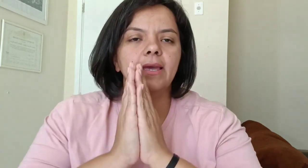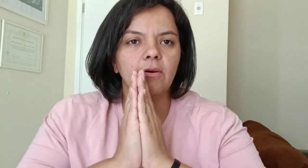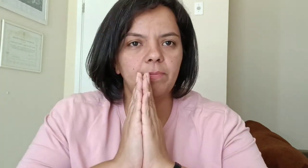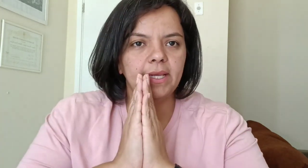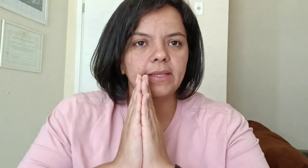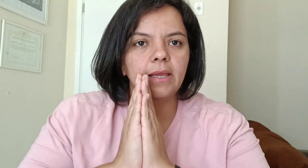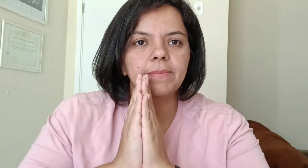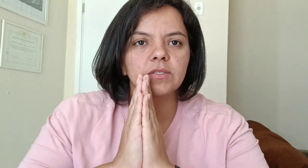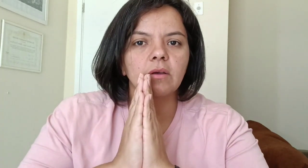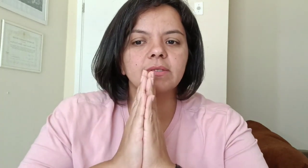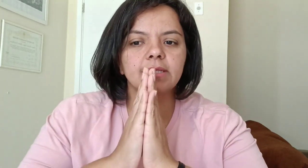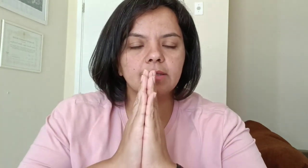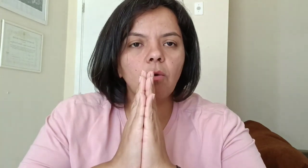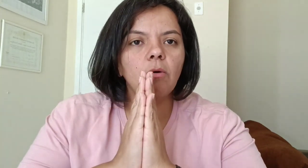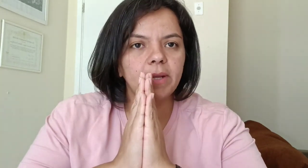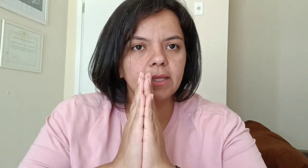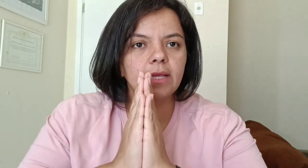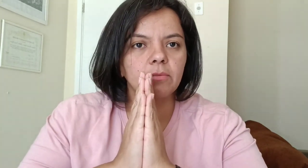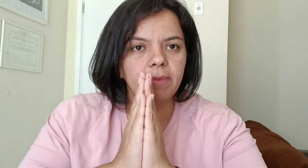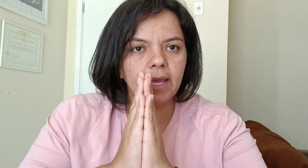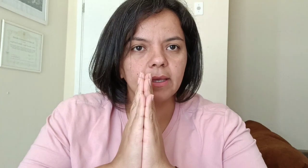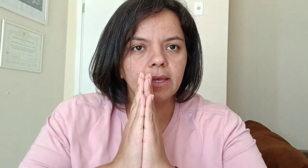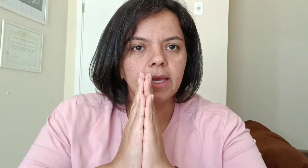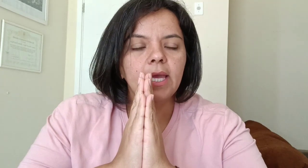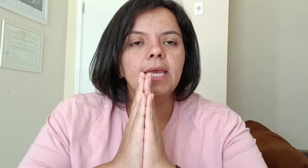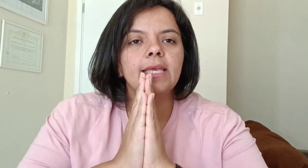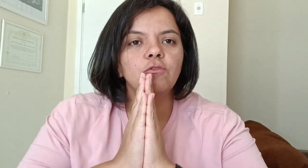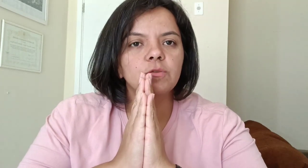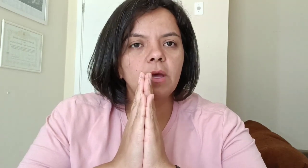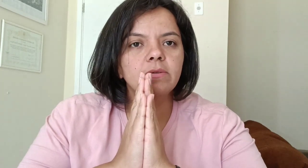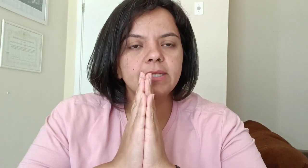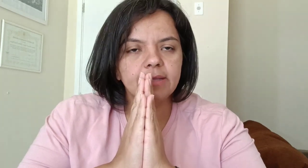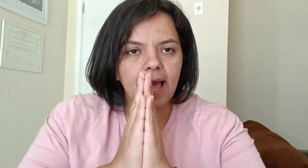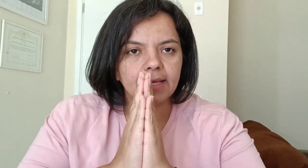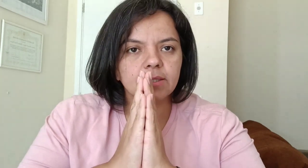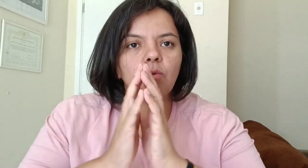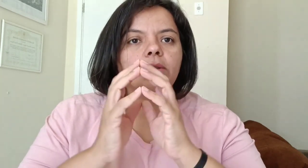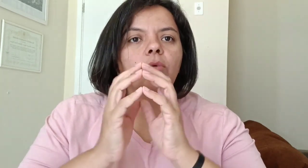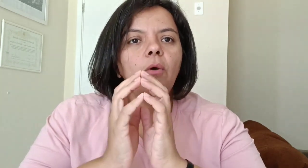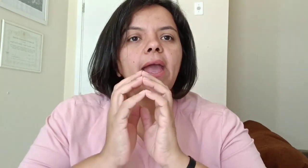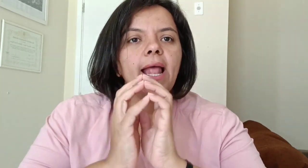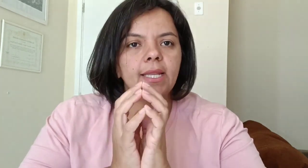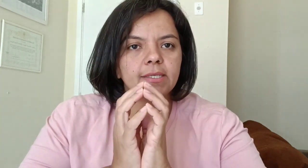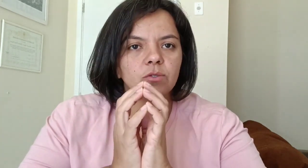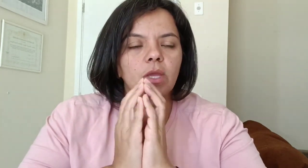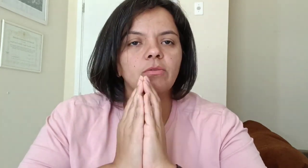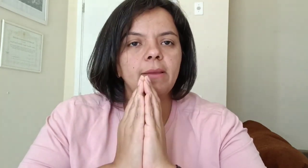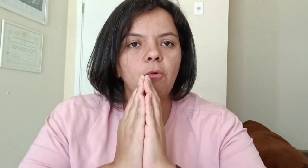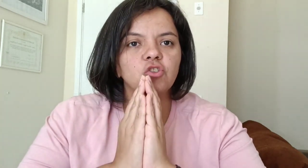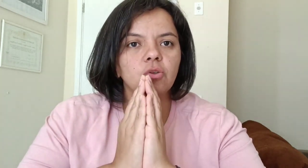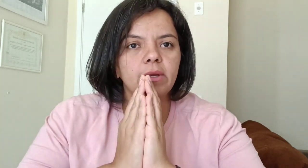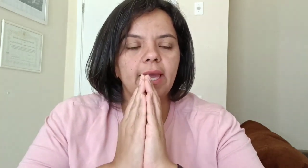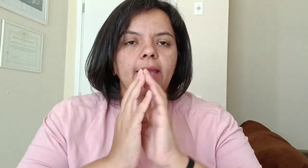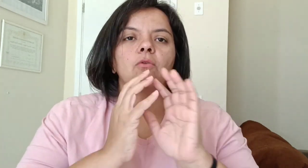Conseguem compreender, pessoal? Vocês estão compreendendo bem que os meus sinais, quando eu realizo, eu demonstro o quê?